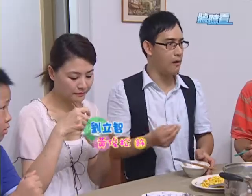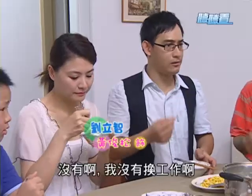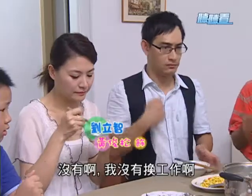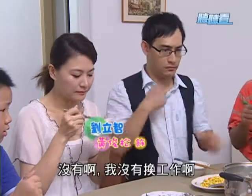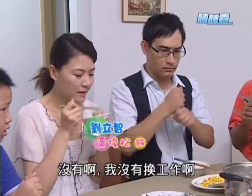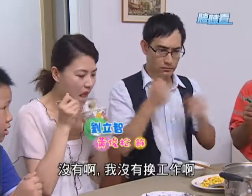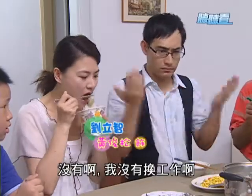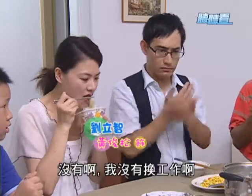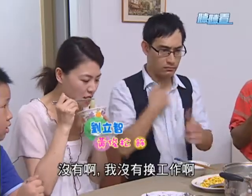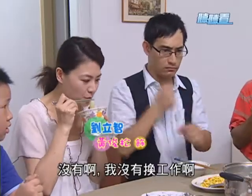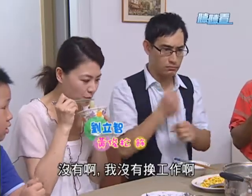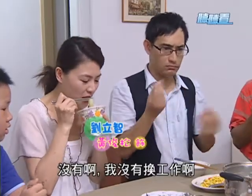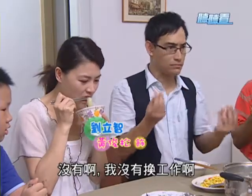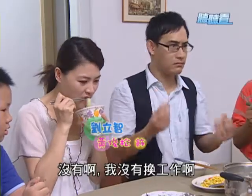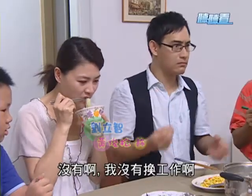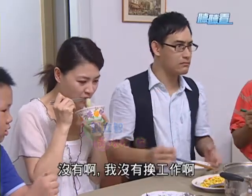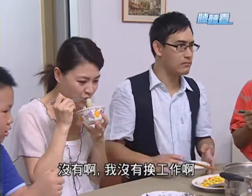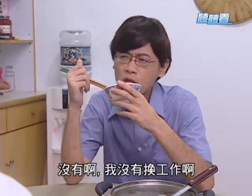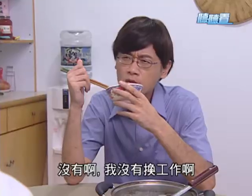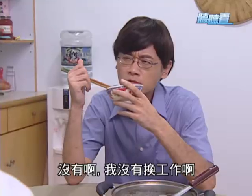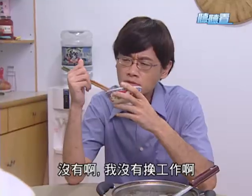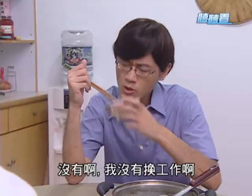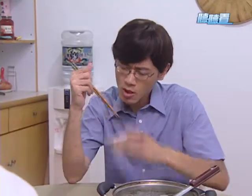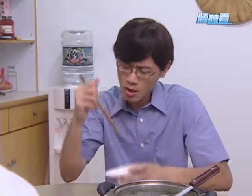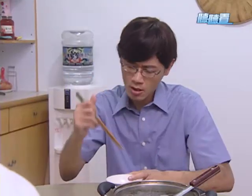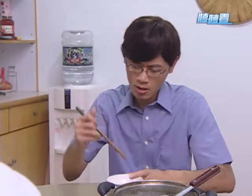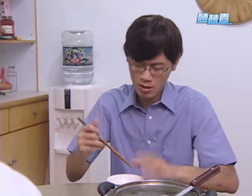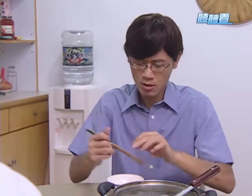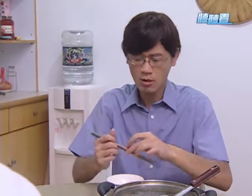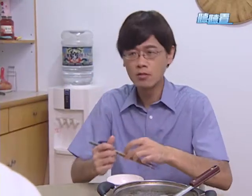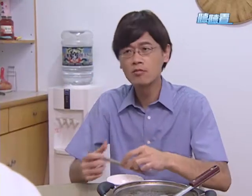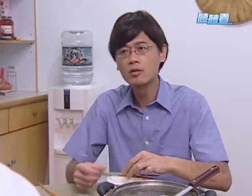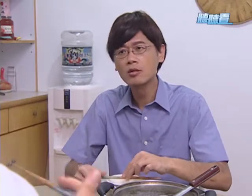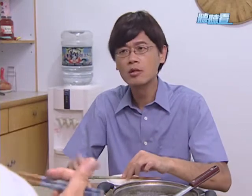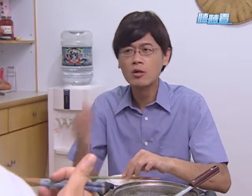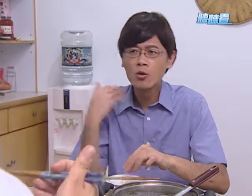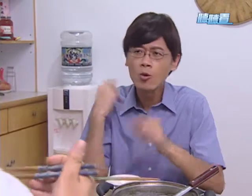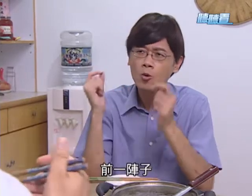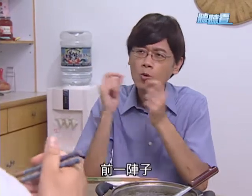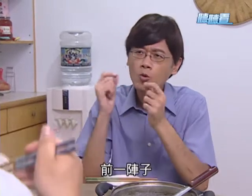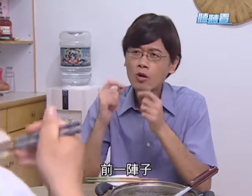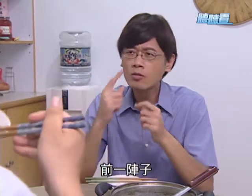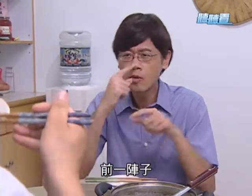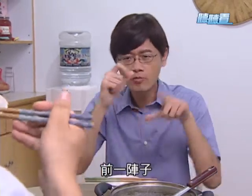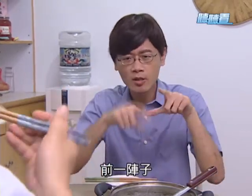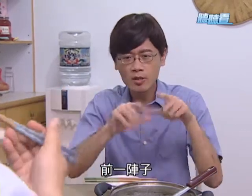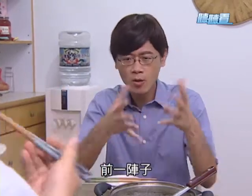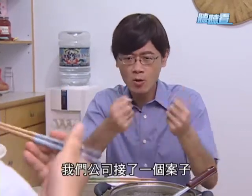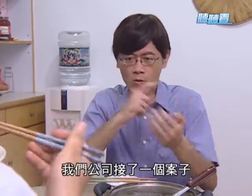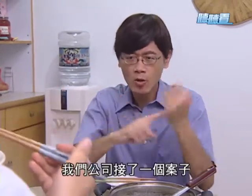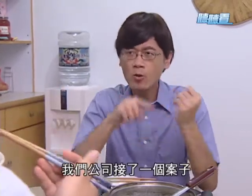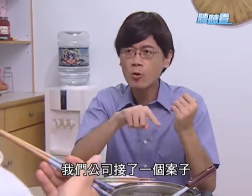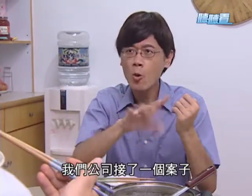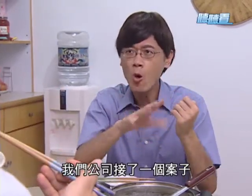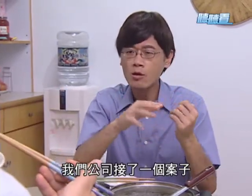没有啊，我没有换工作啊。哎，前一阵子啊，我们公司接了一个